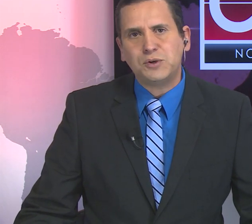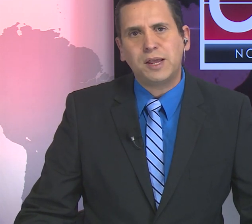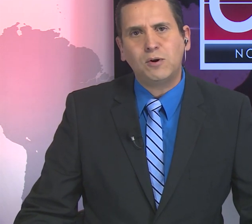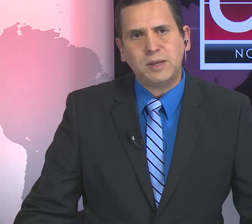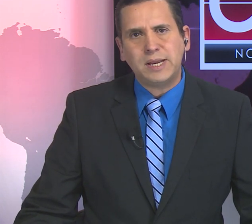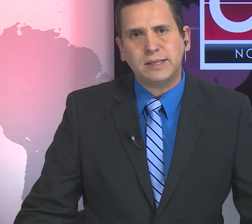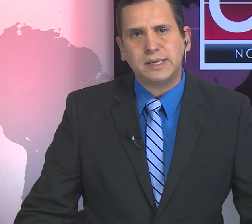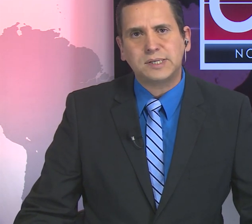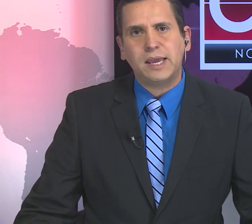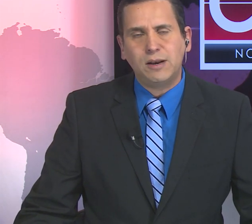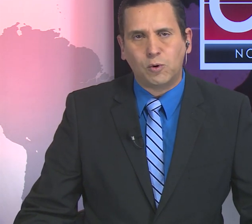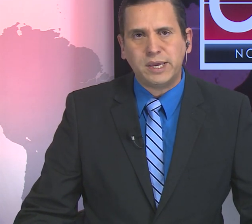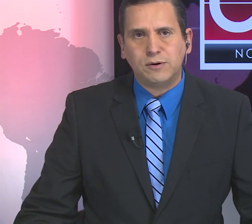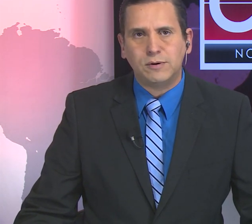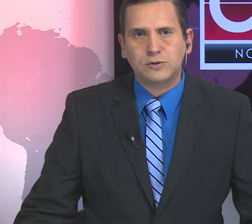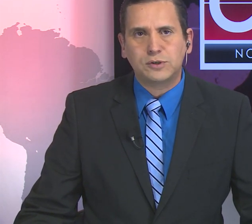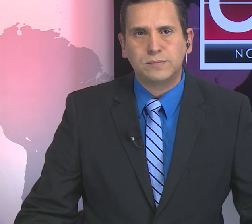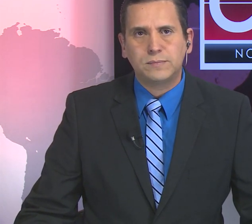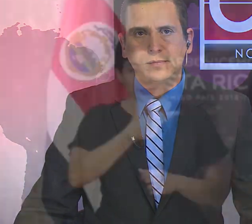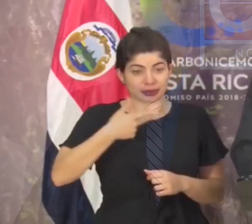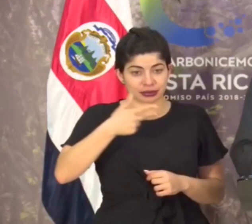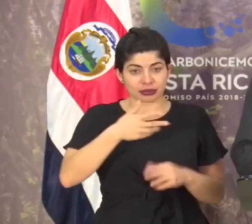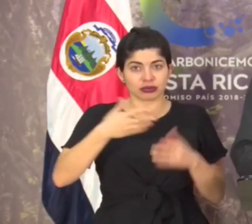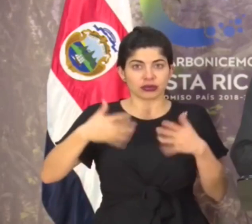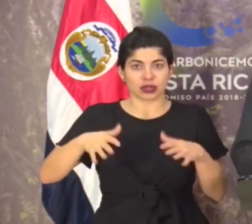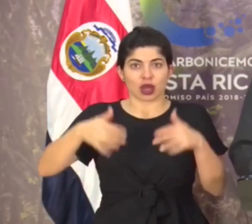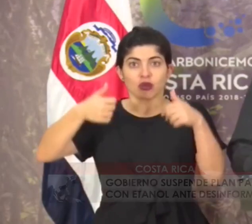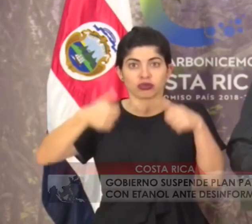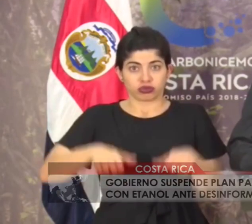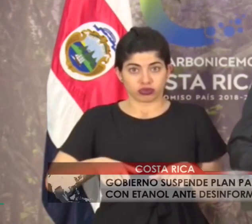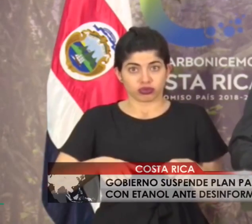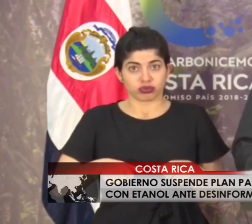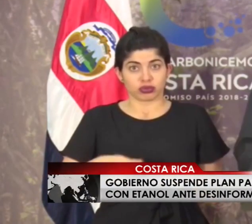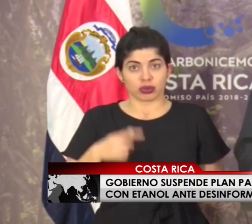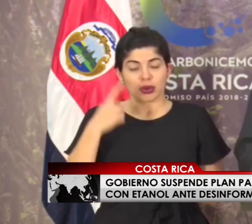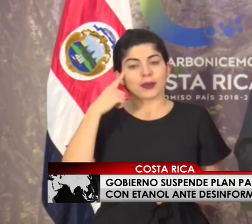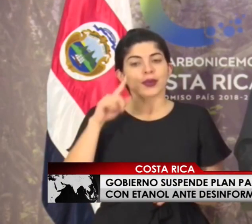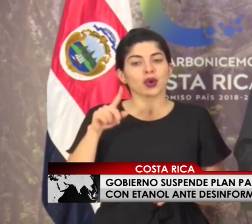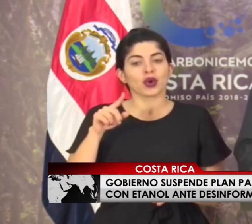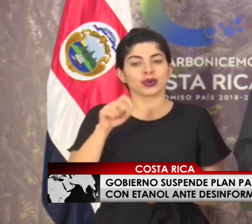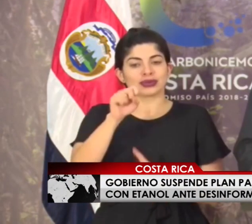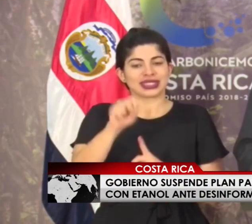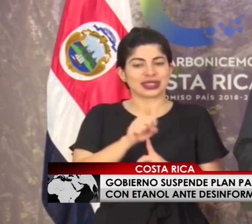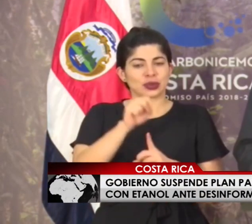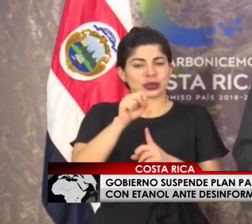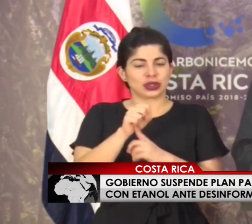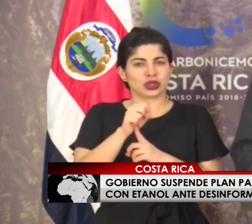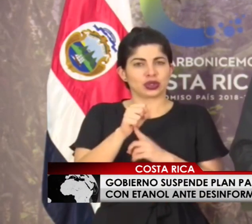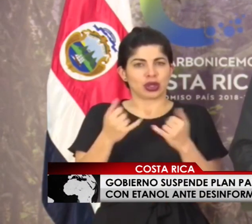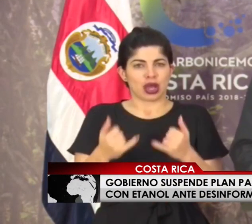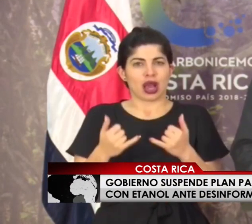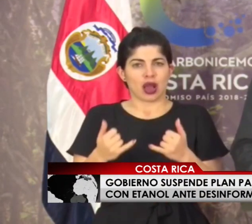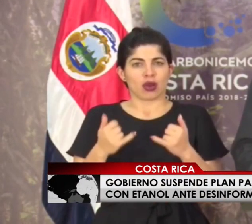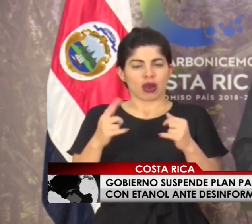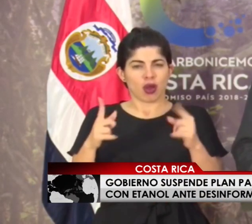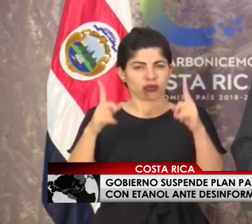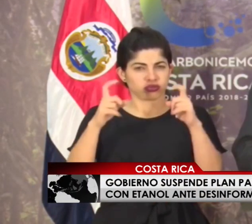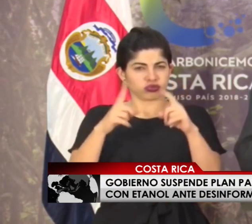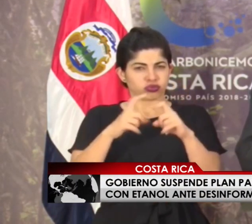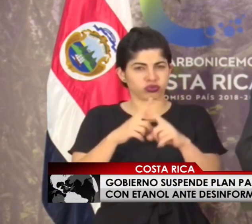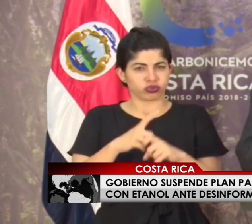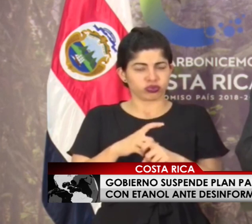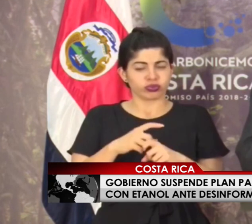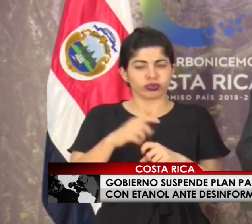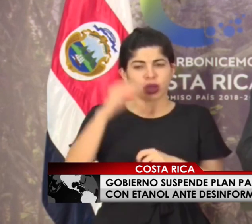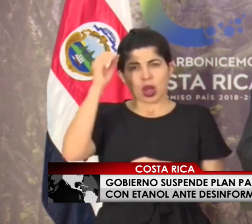las emisiones contaminantes en los vehículos. Ante la situación convulsa y de